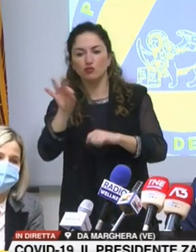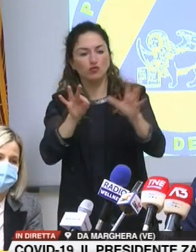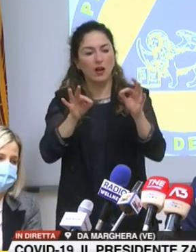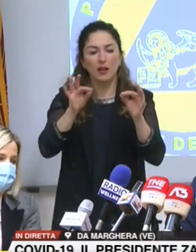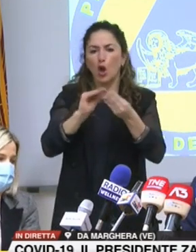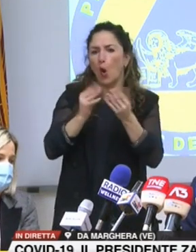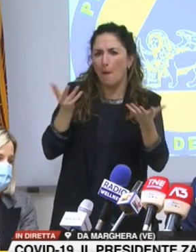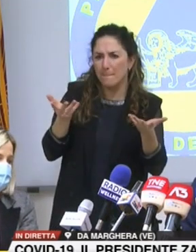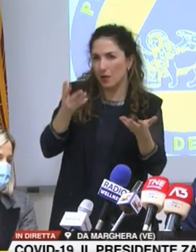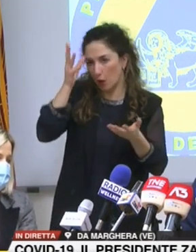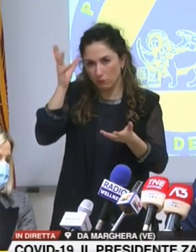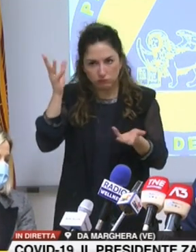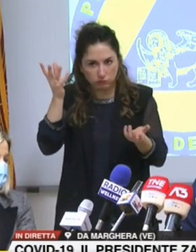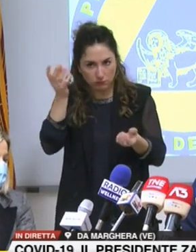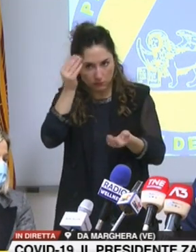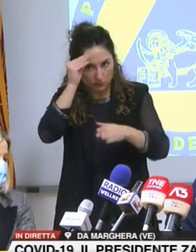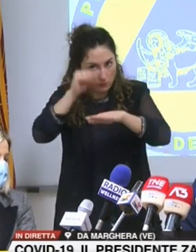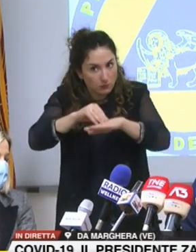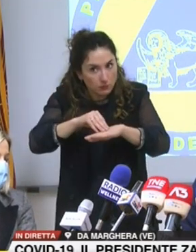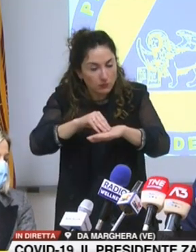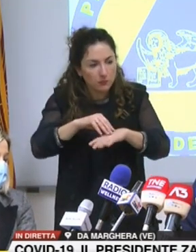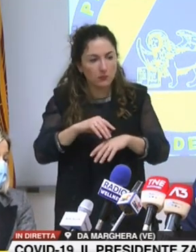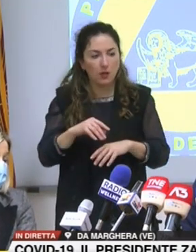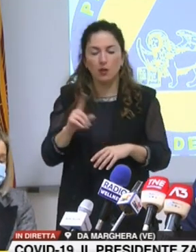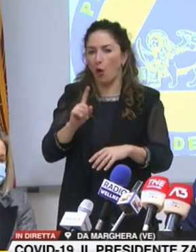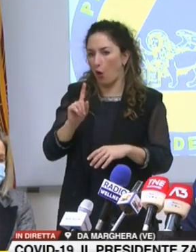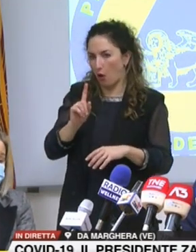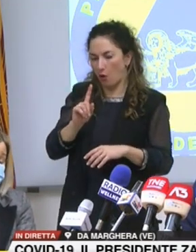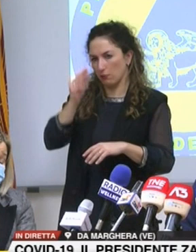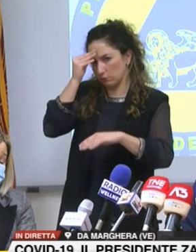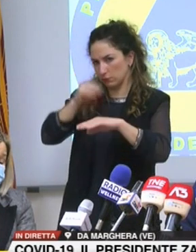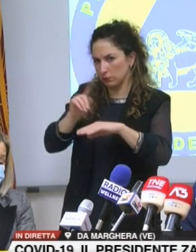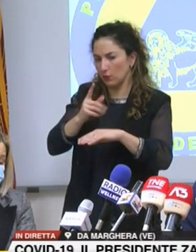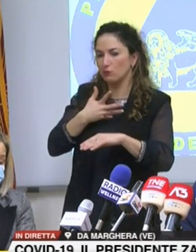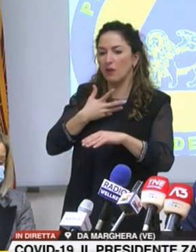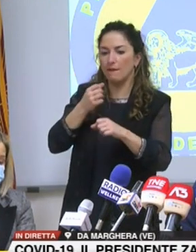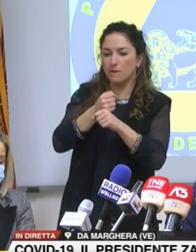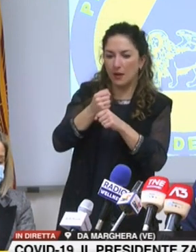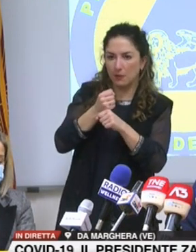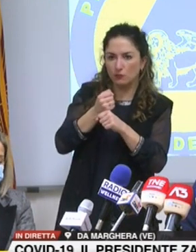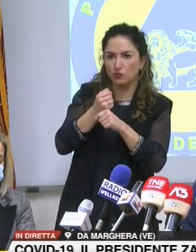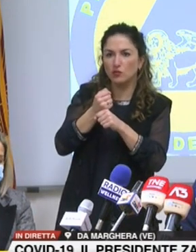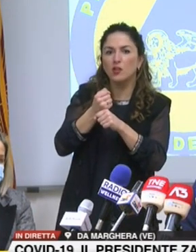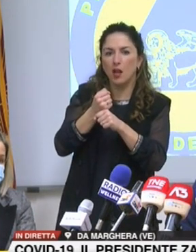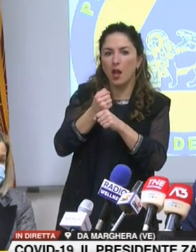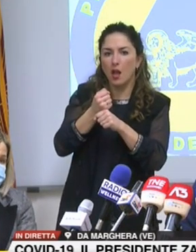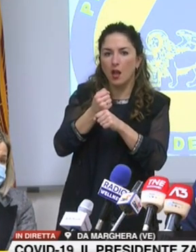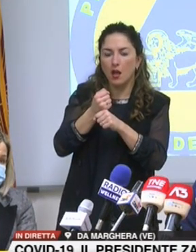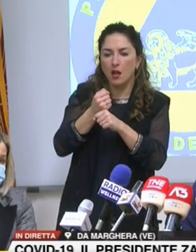casuale? No, non è casuale, perché sono assolutamente farmaci sovrapponibili come efficacia. Quindi non